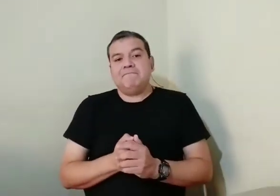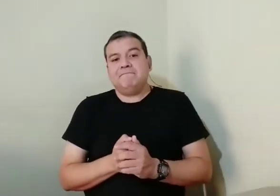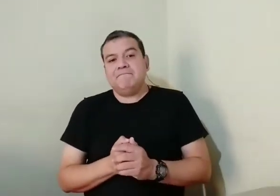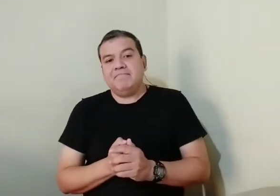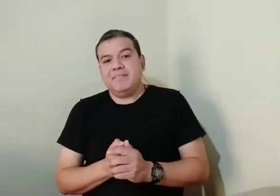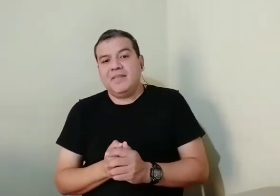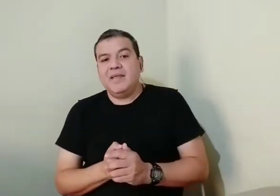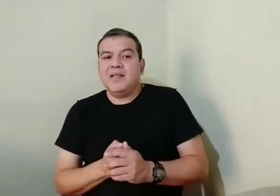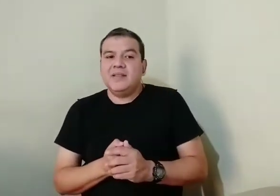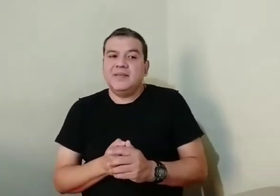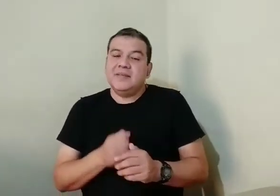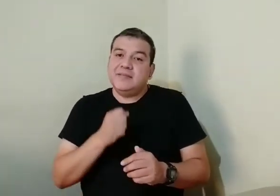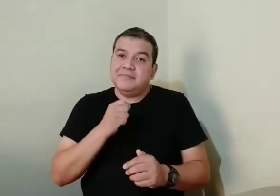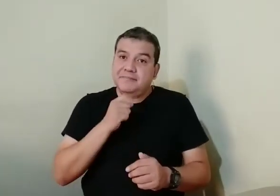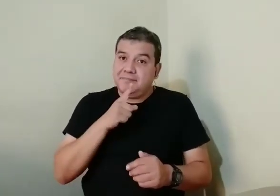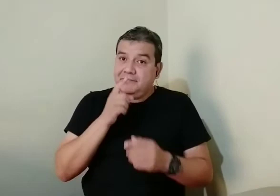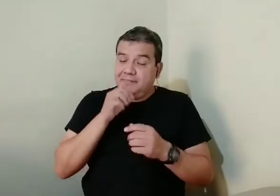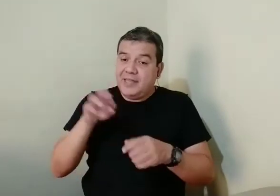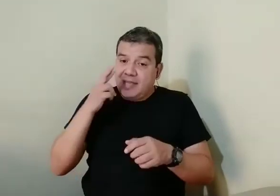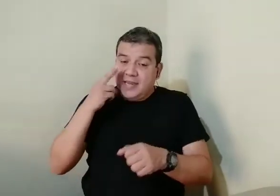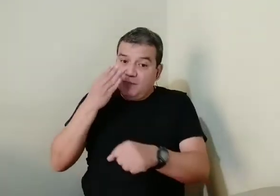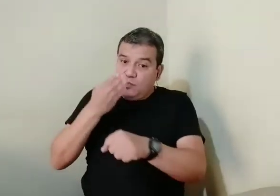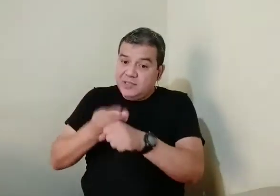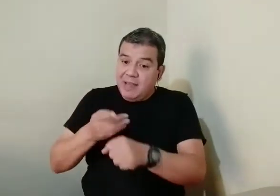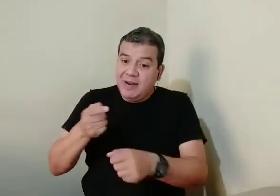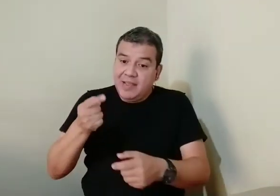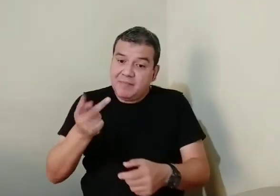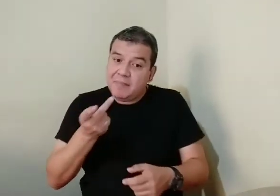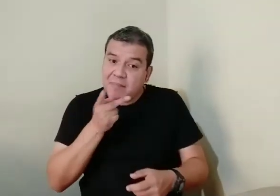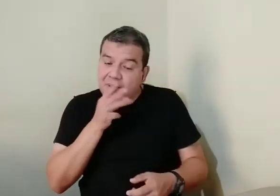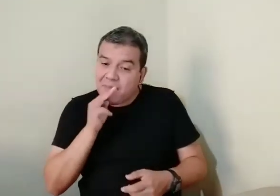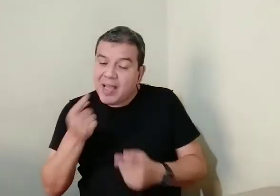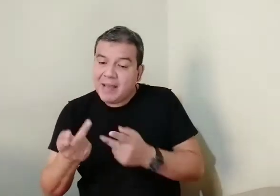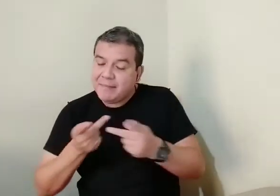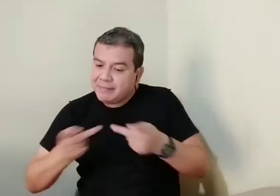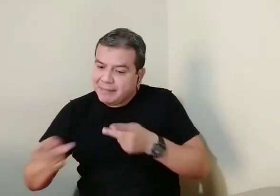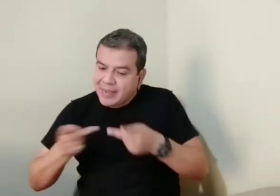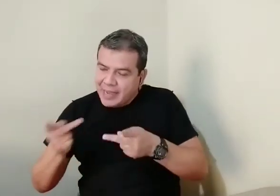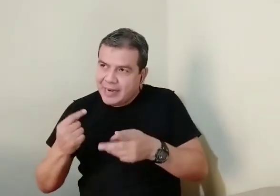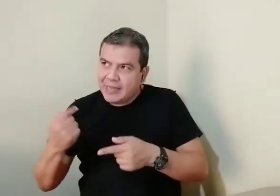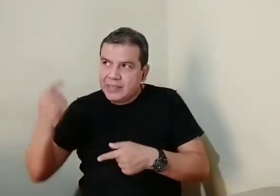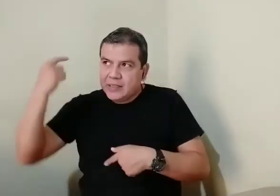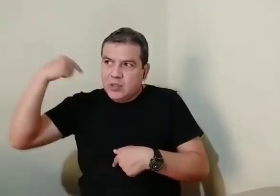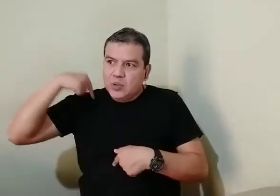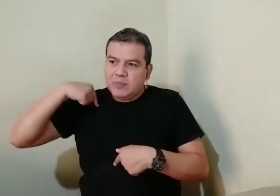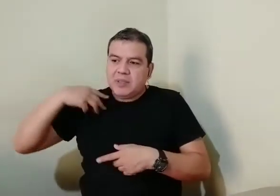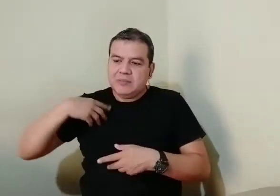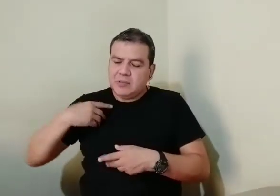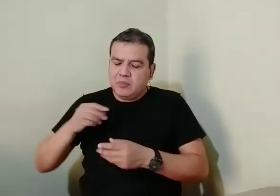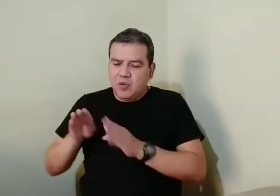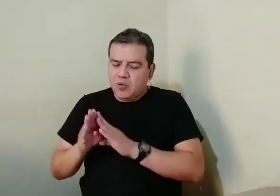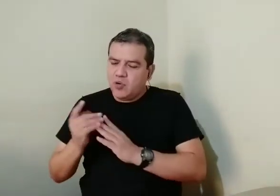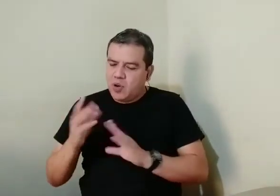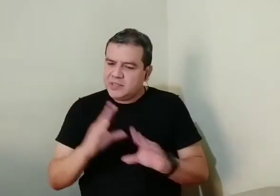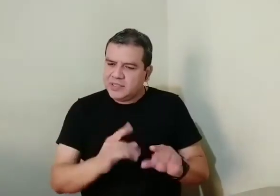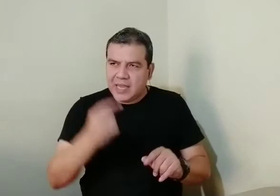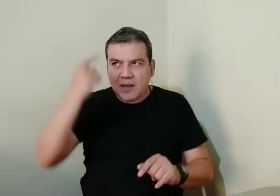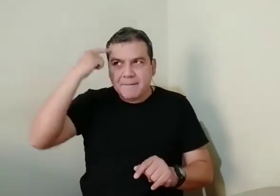y de preparar su propia vida de tal manera que tengan el conocimiento y el tiempo adecuados